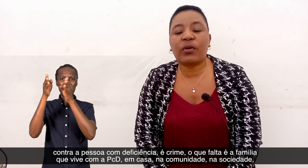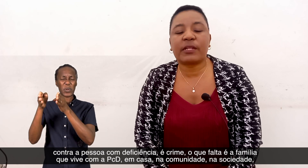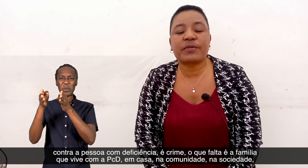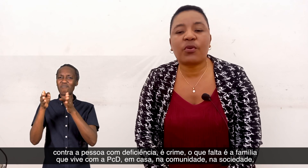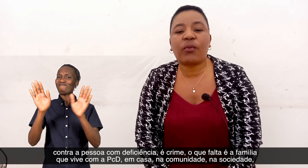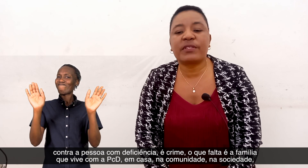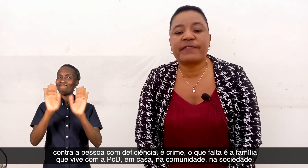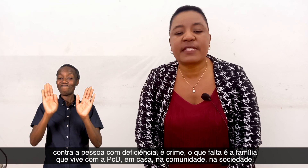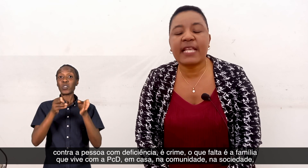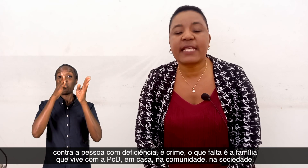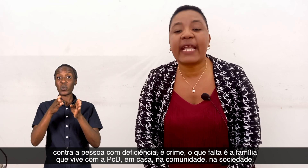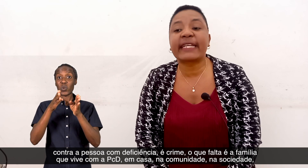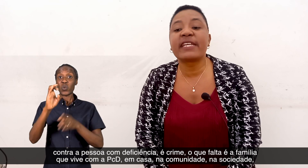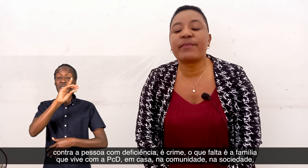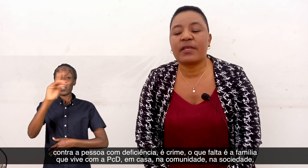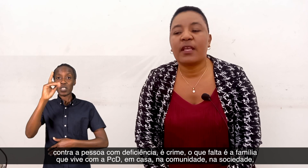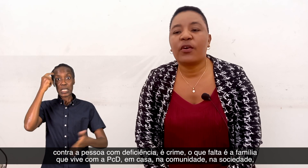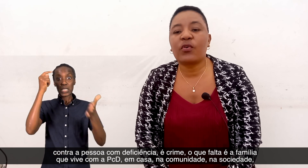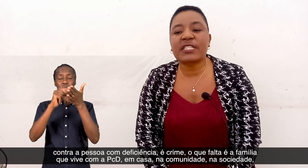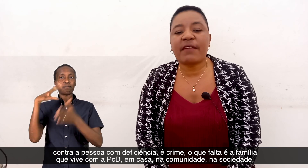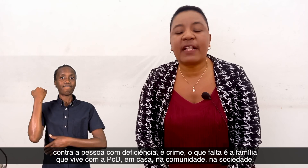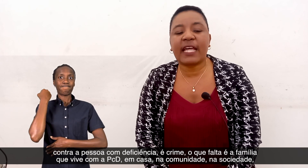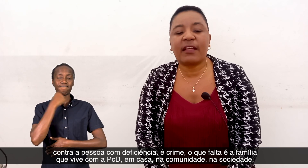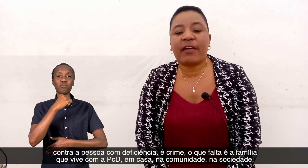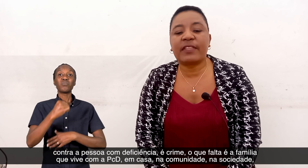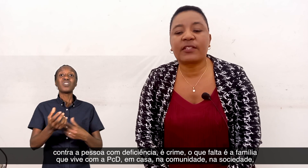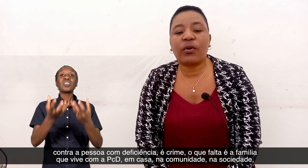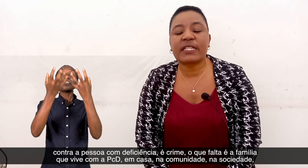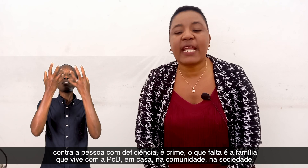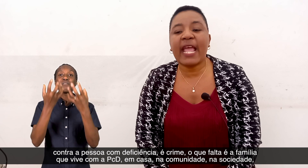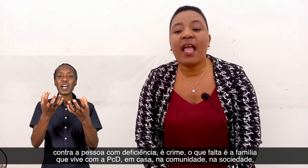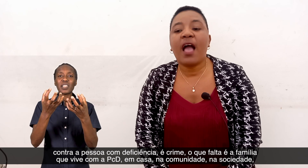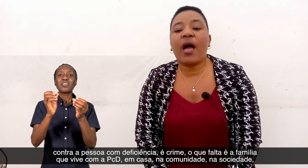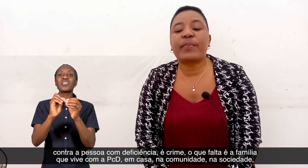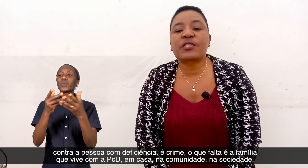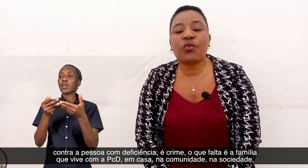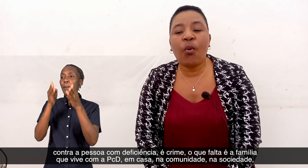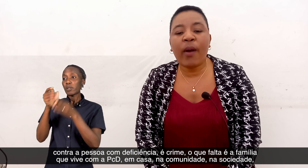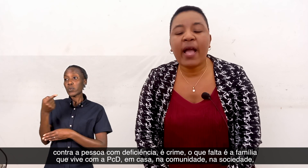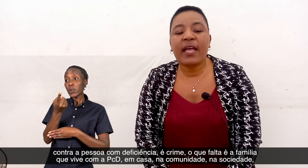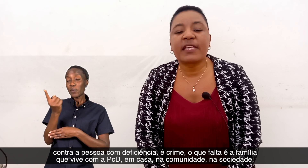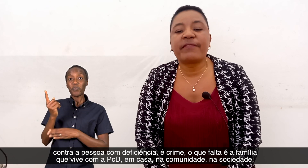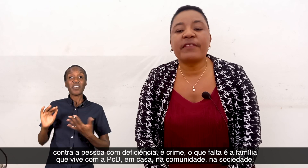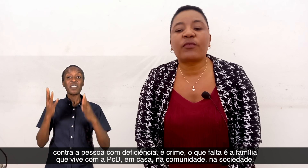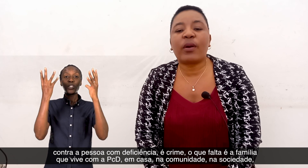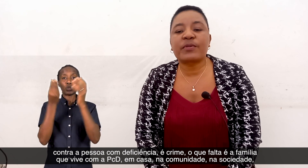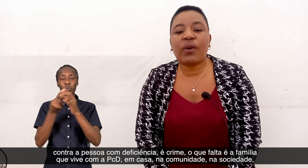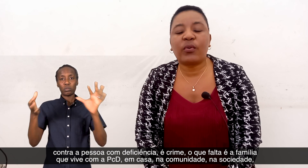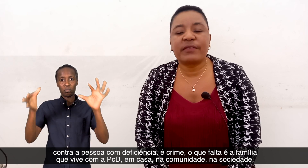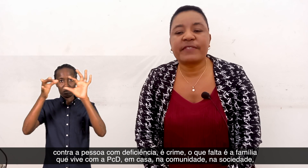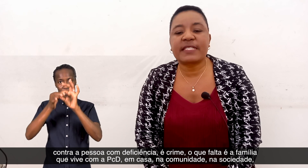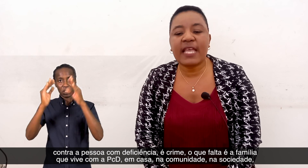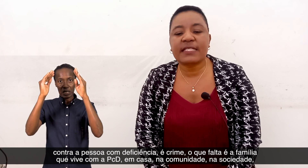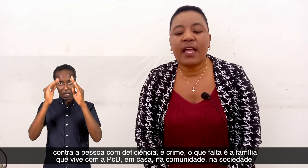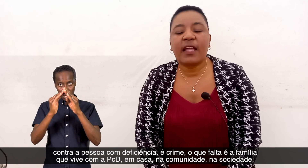violência contra a pessoa com deficiência é crime. O que está faltando, afinal de contas, é a pessoa que vive com a pessoa